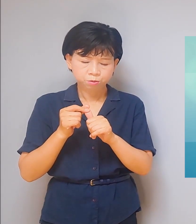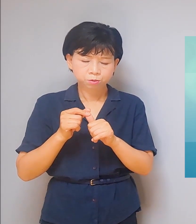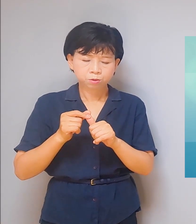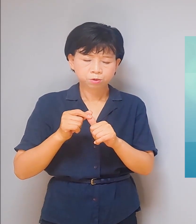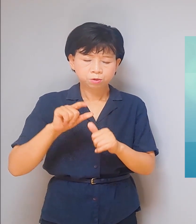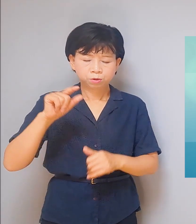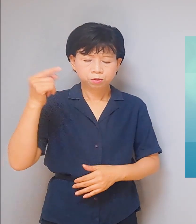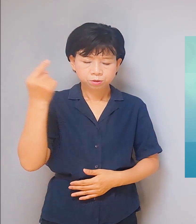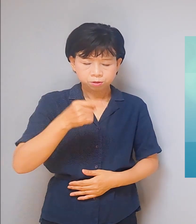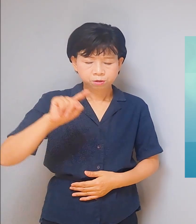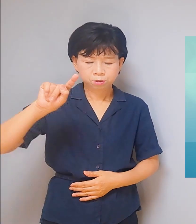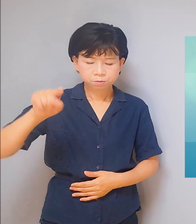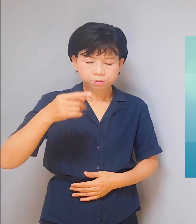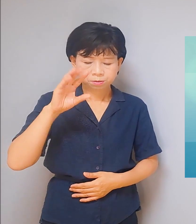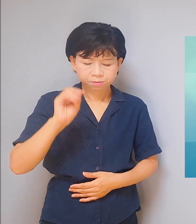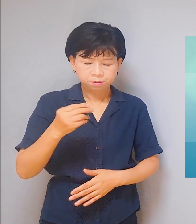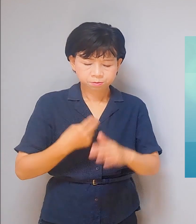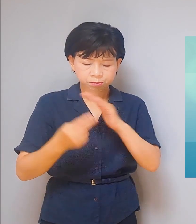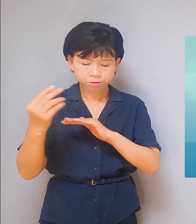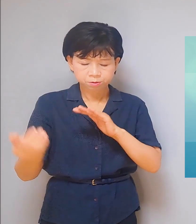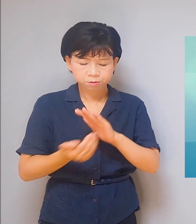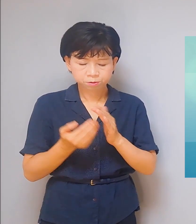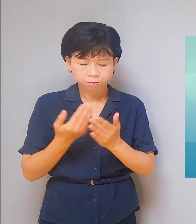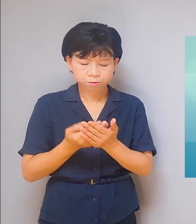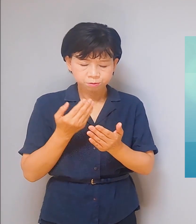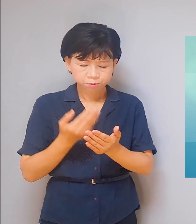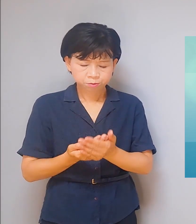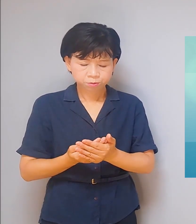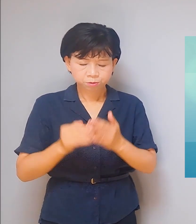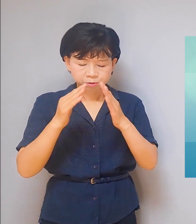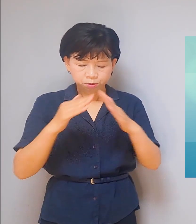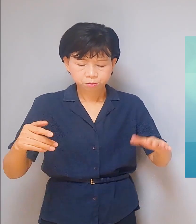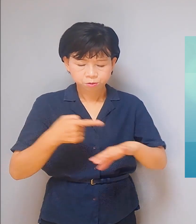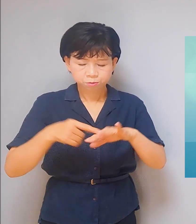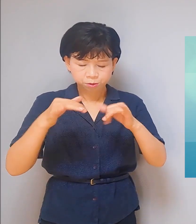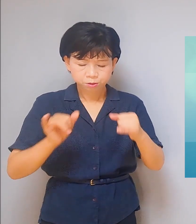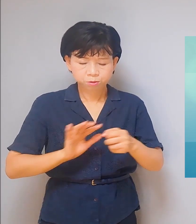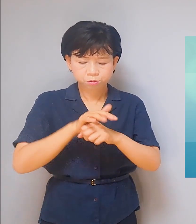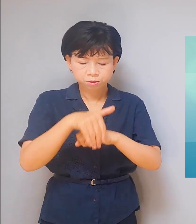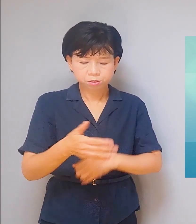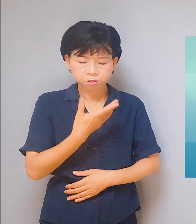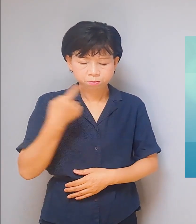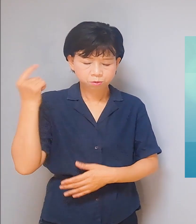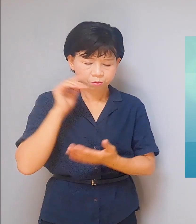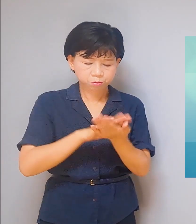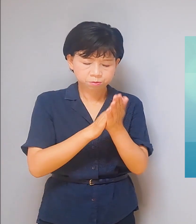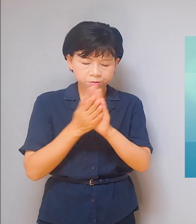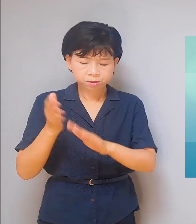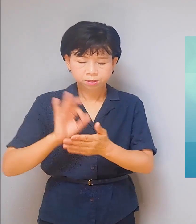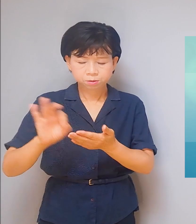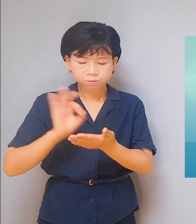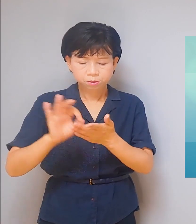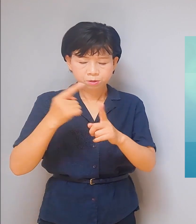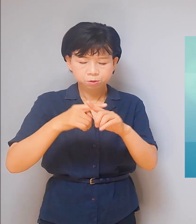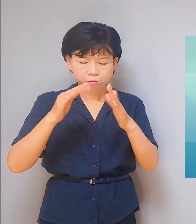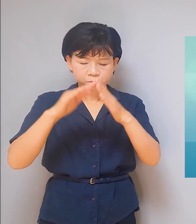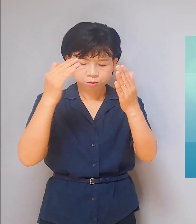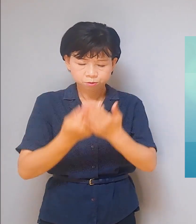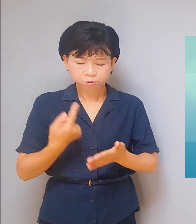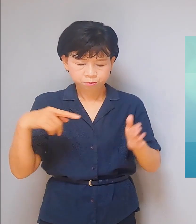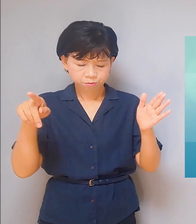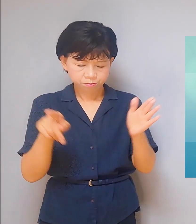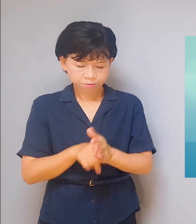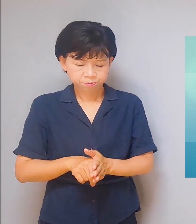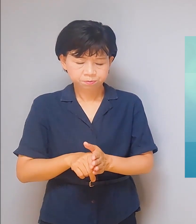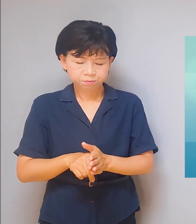1100만 비전이 이루어지게 하시어 전주와 민족과 세계 복음화에 쓰임받는 교회 되게 해주실 줄